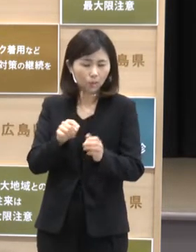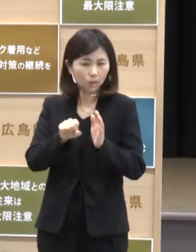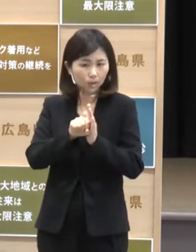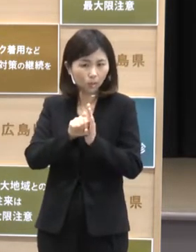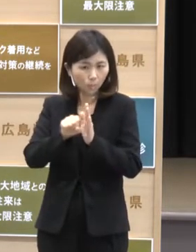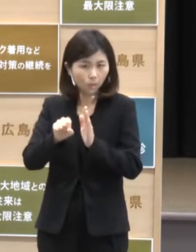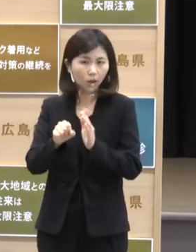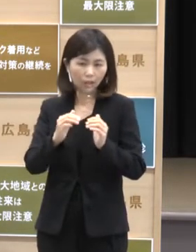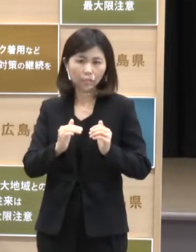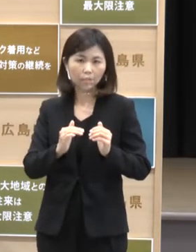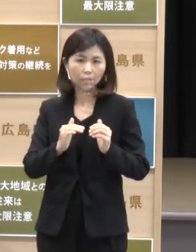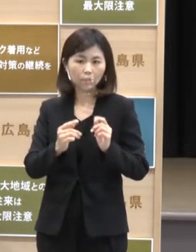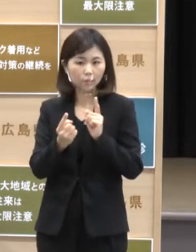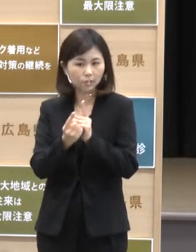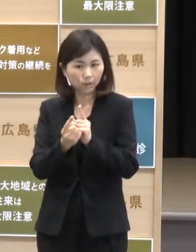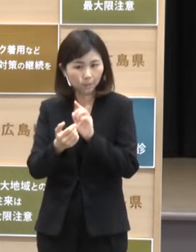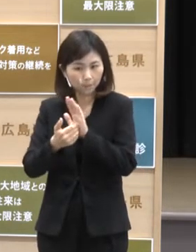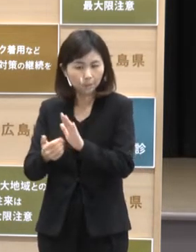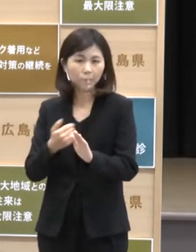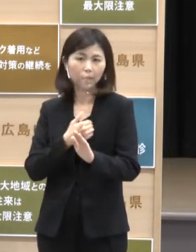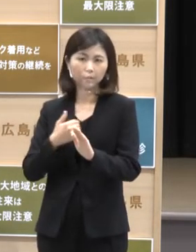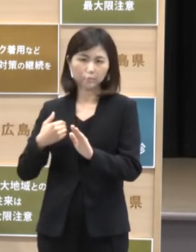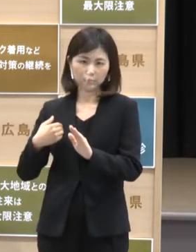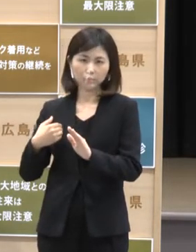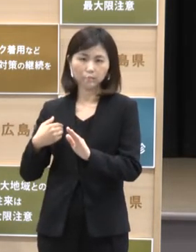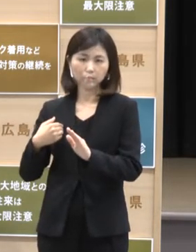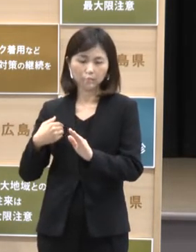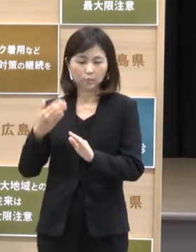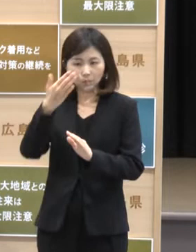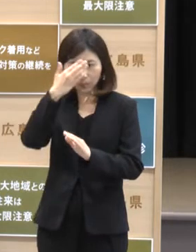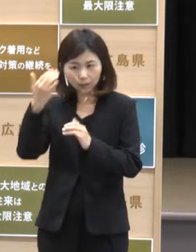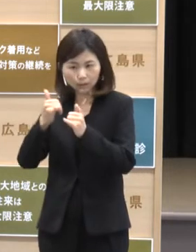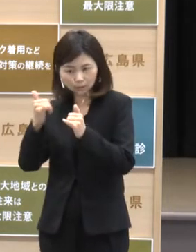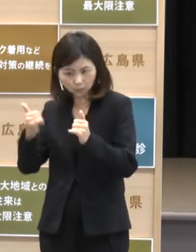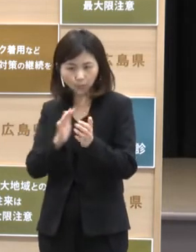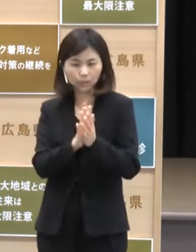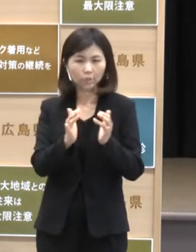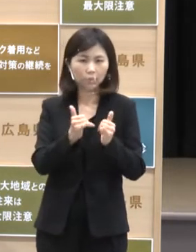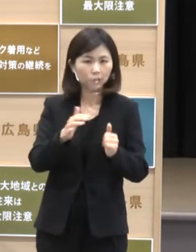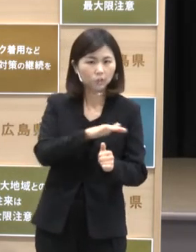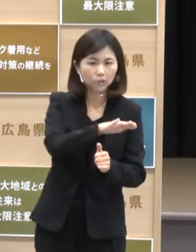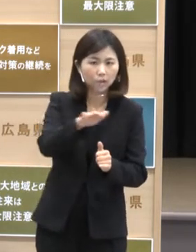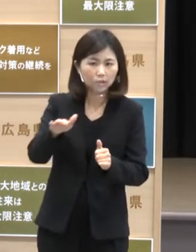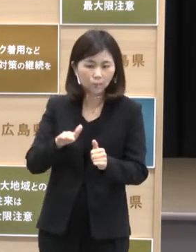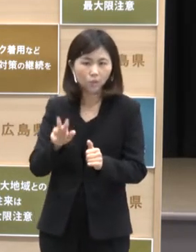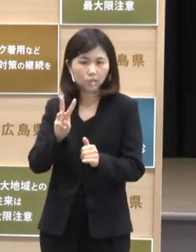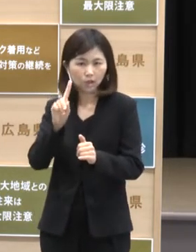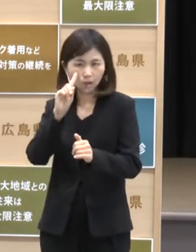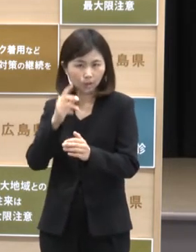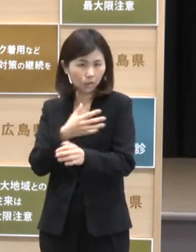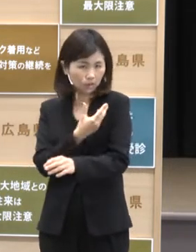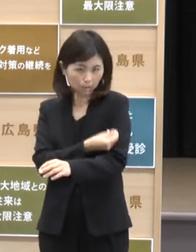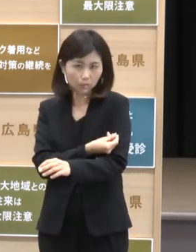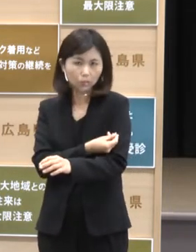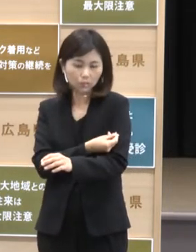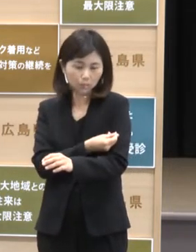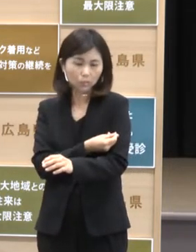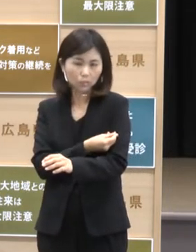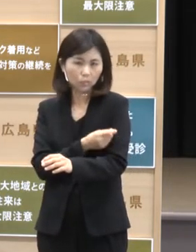待できますので、若い方をはじめ、県民の皆様には3回目の接種を積極的にご検討